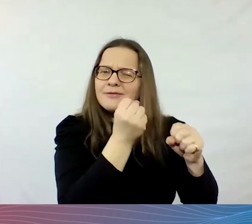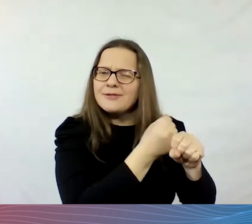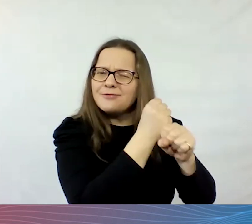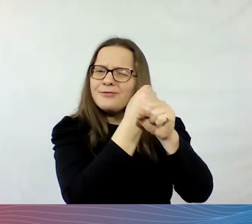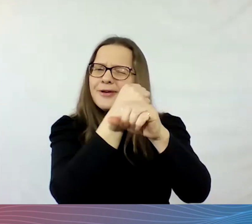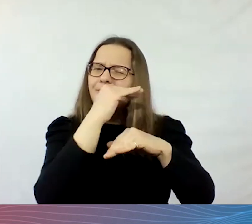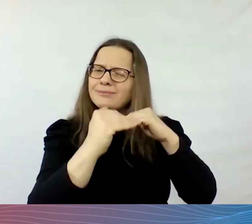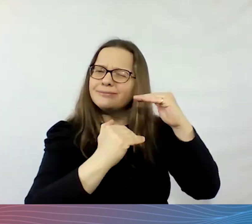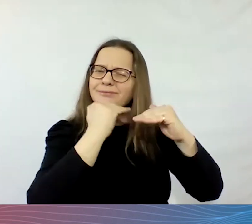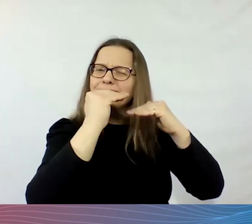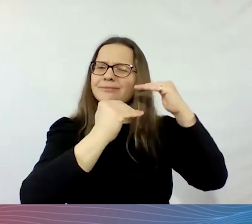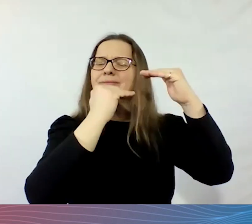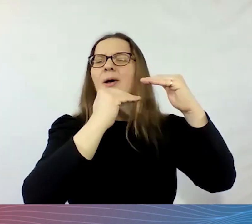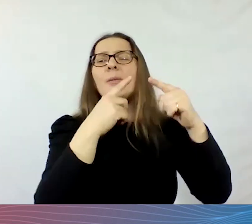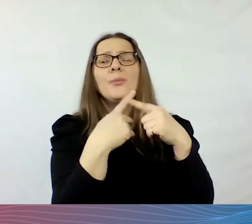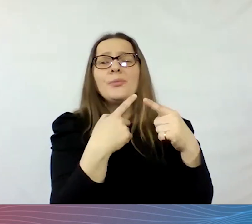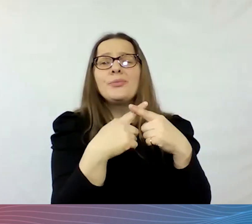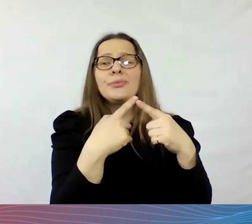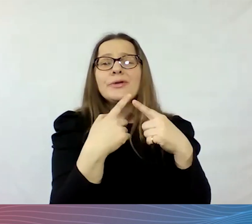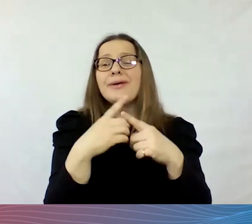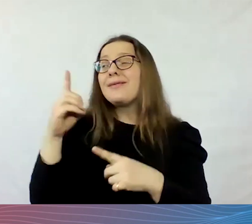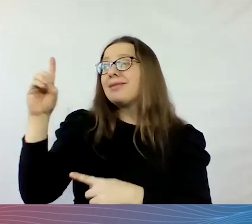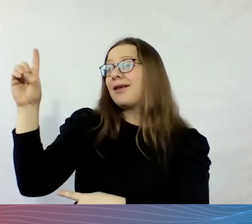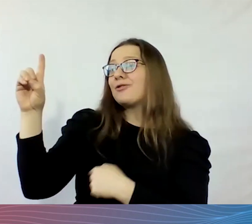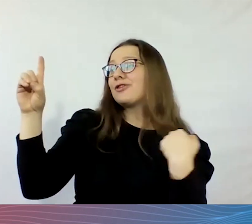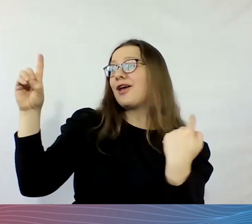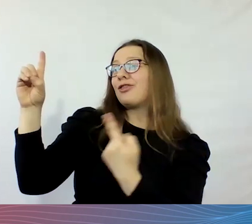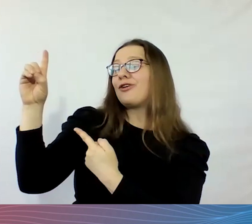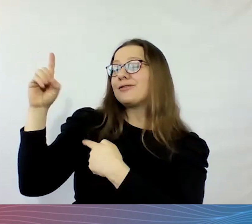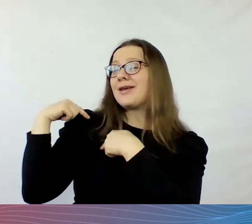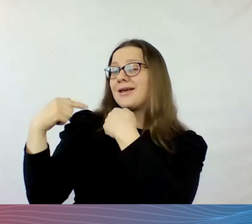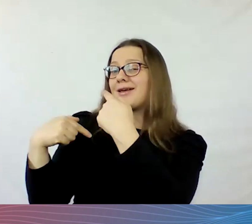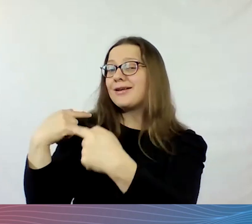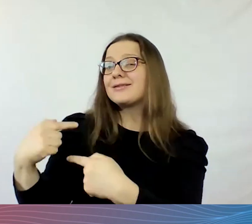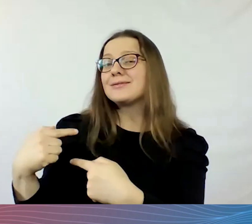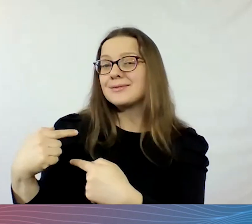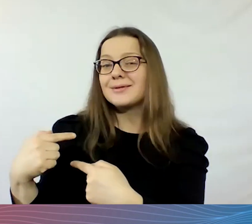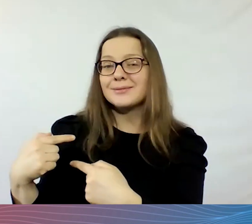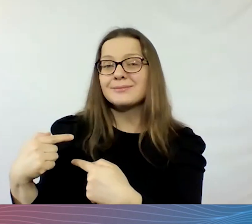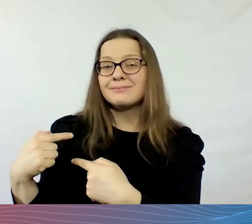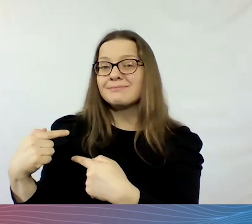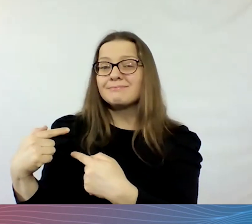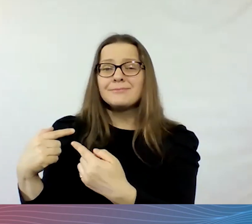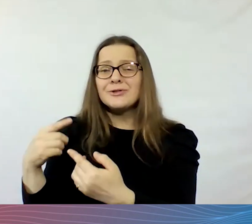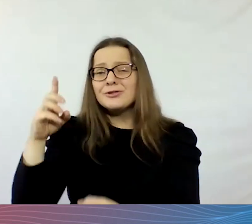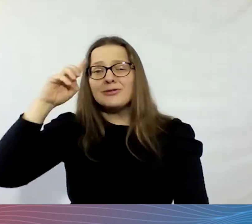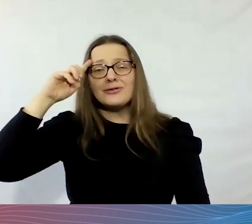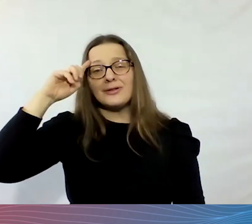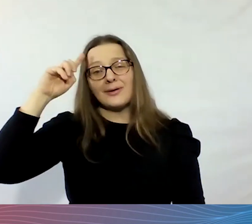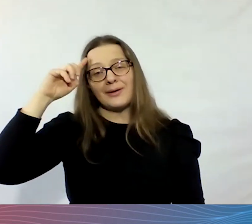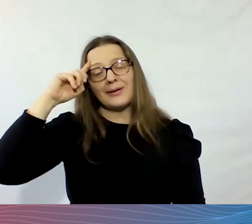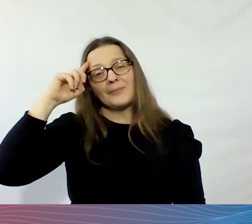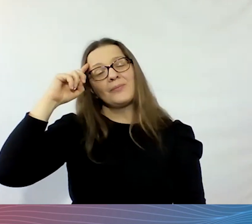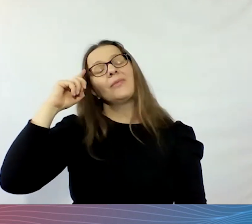Deus será a nossa herança e nós seremos a herança de Deus. Essa é a finalidade de Deus trabalhar-nos